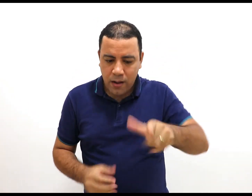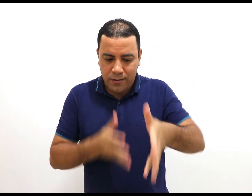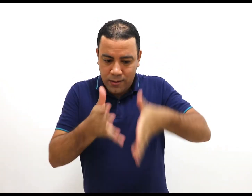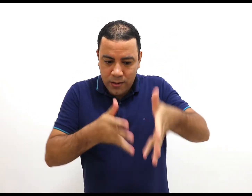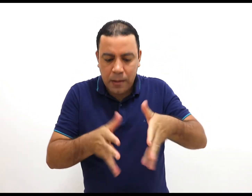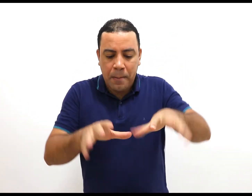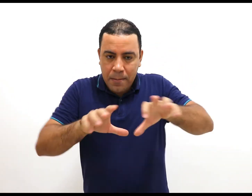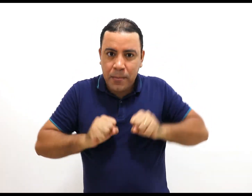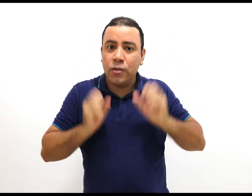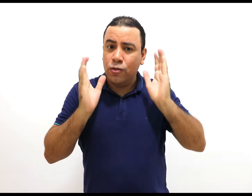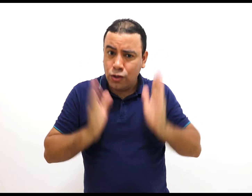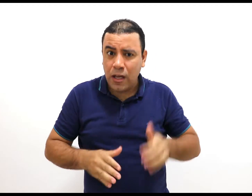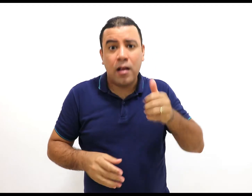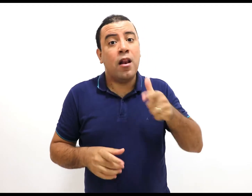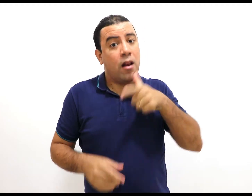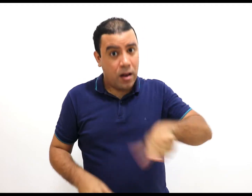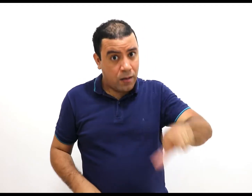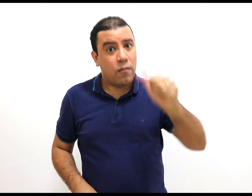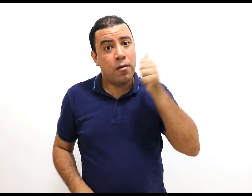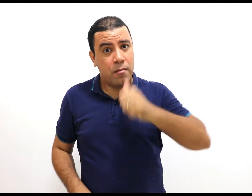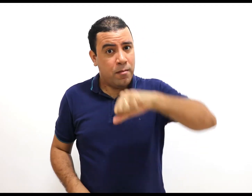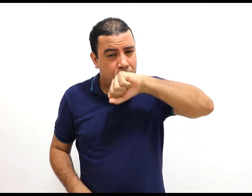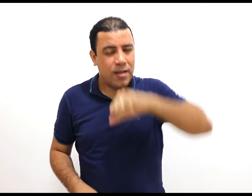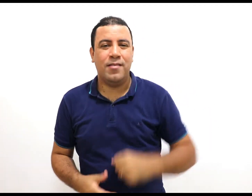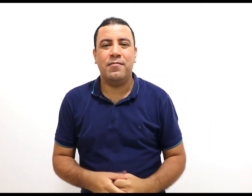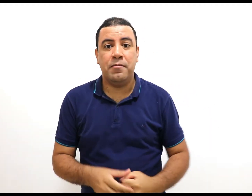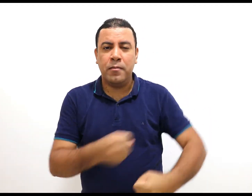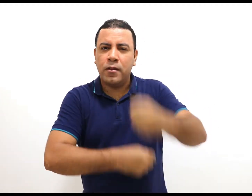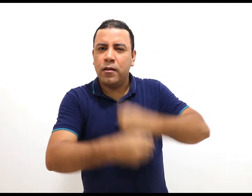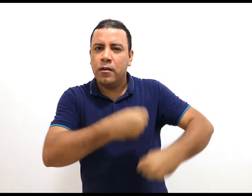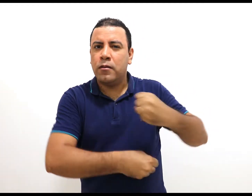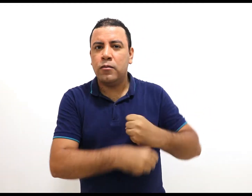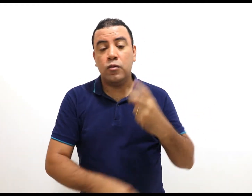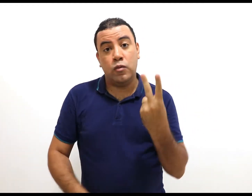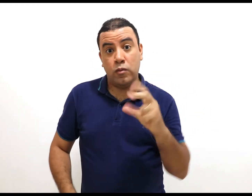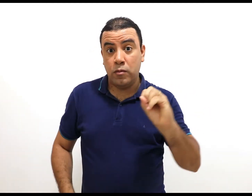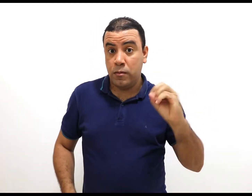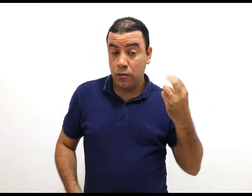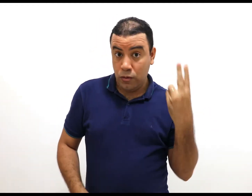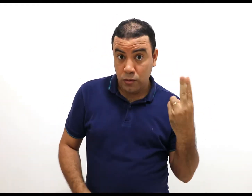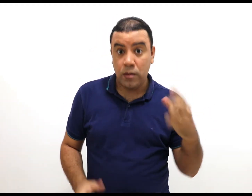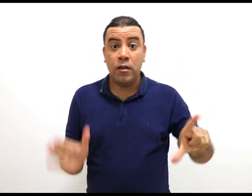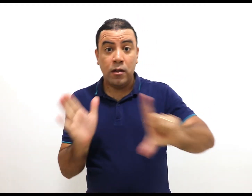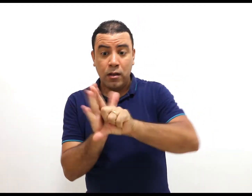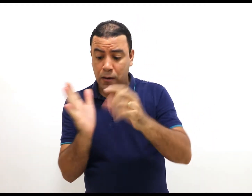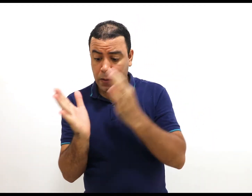surdos brasileiros e que foi oficializada em nosso país em 2002.